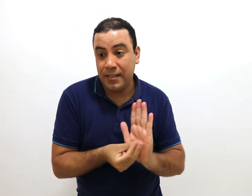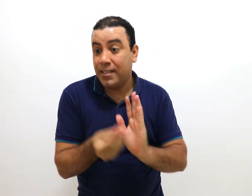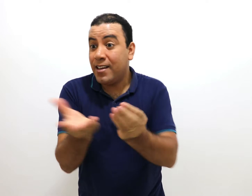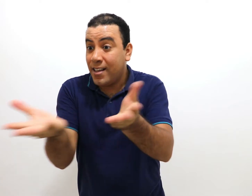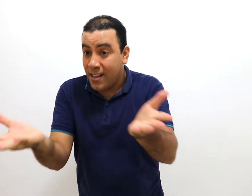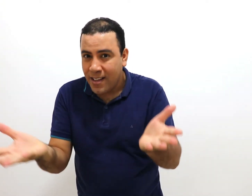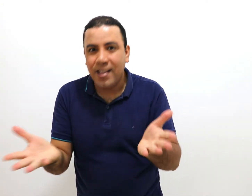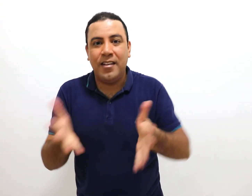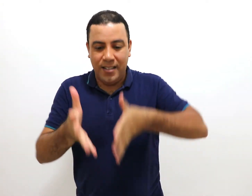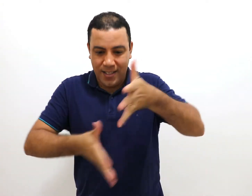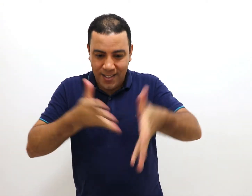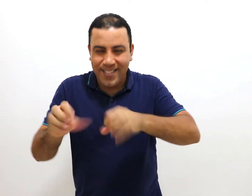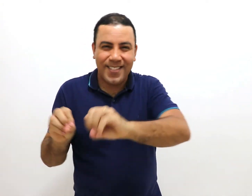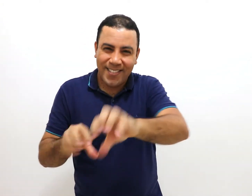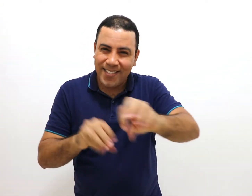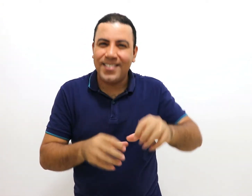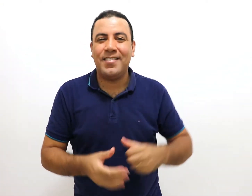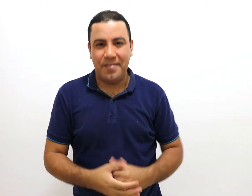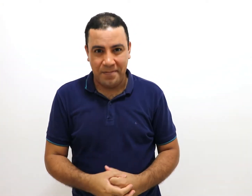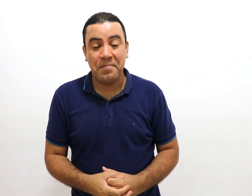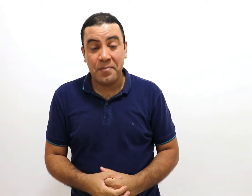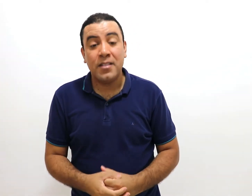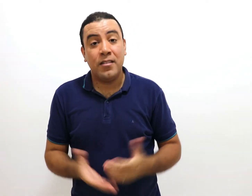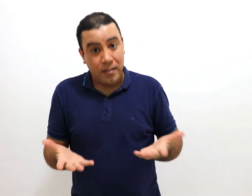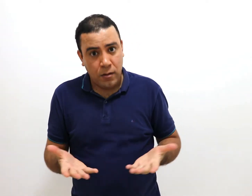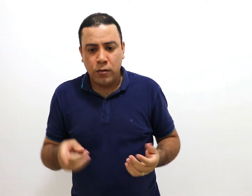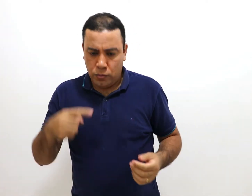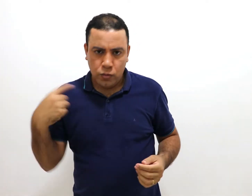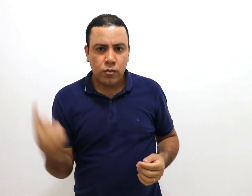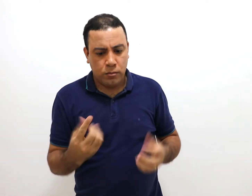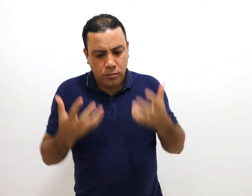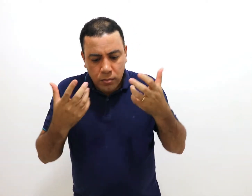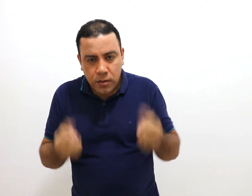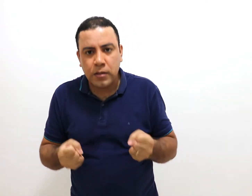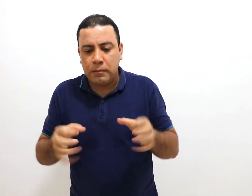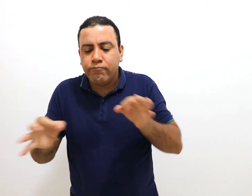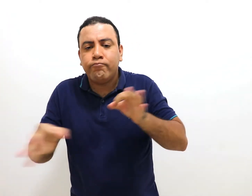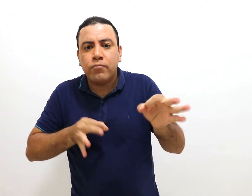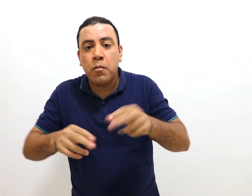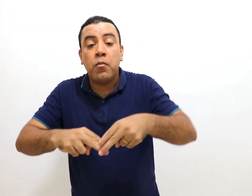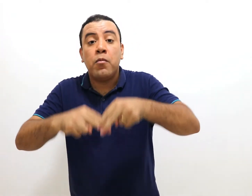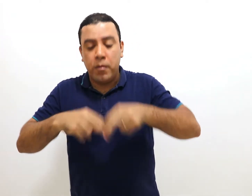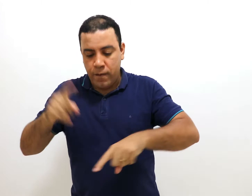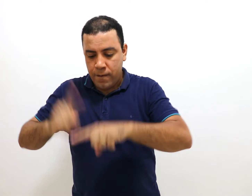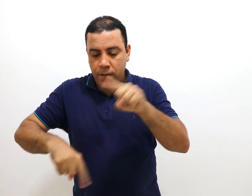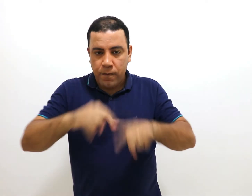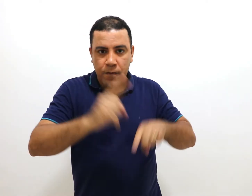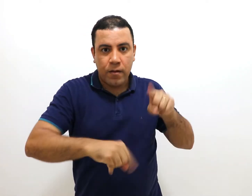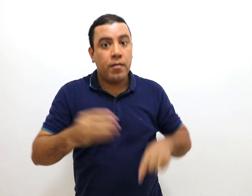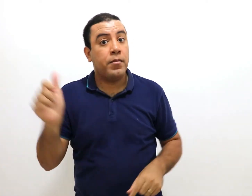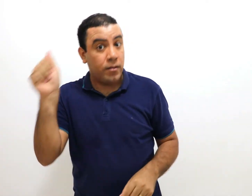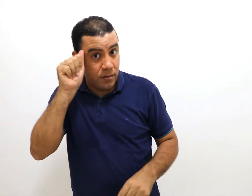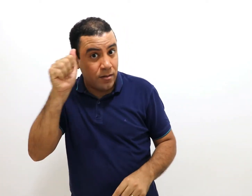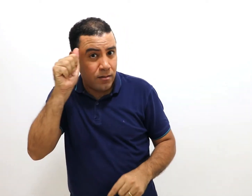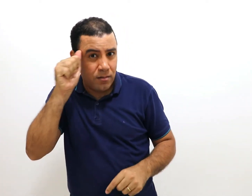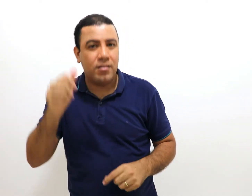e multimídia aplicados ao ensino de Libras. Para tanto, lançamos mão das ferramentas de